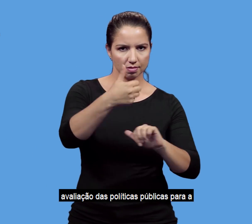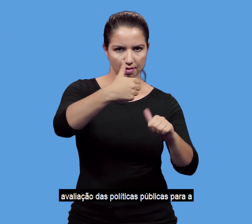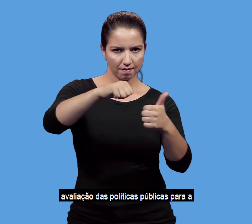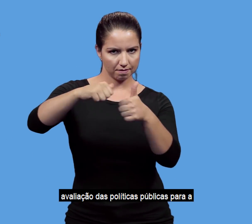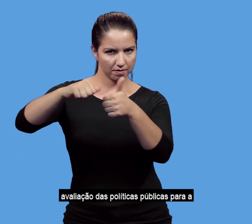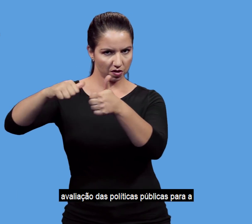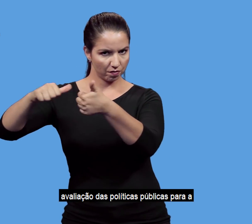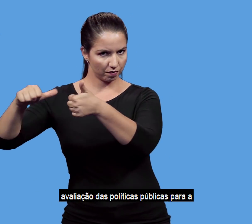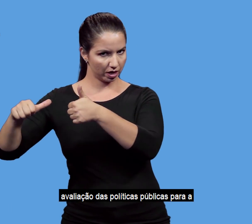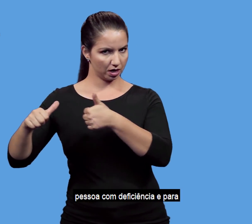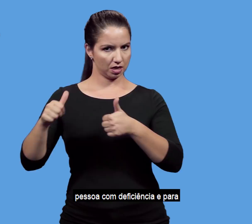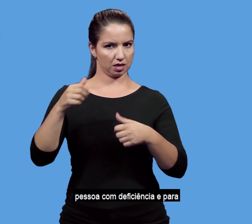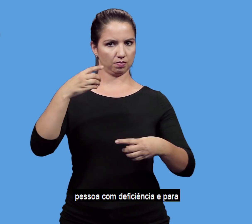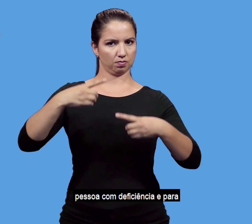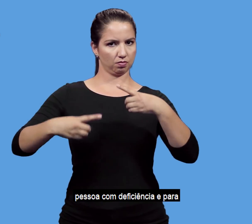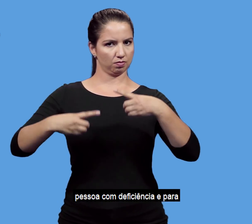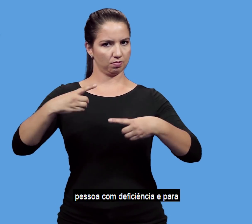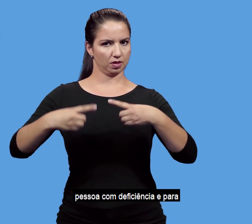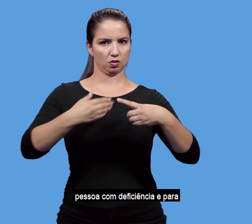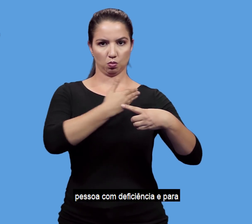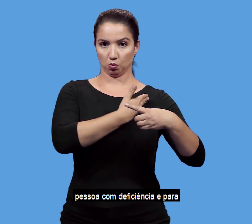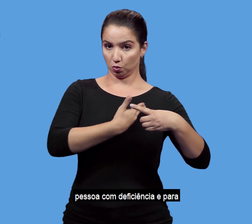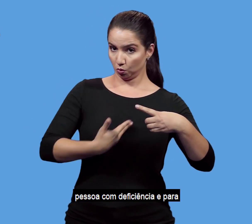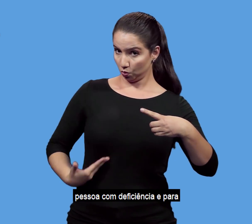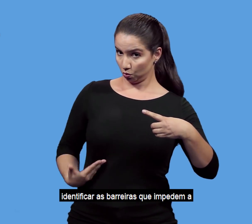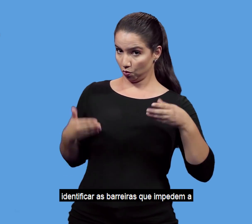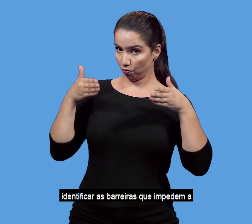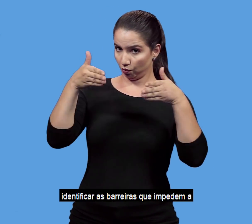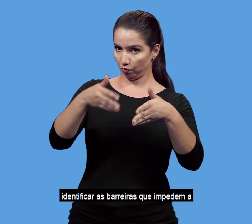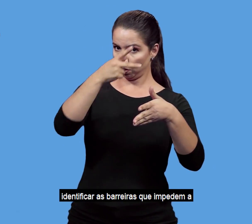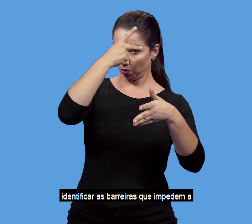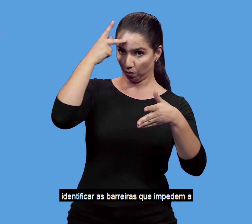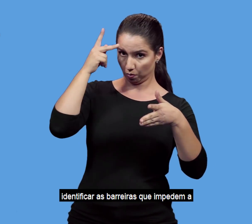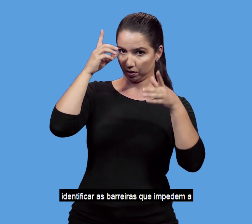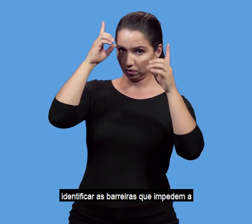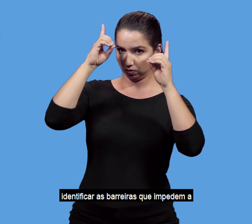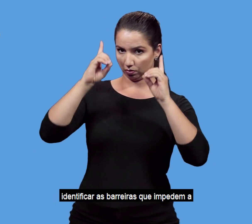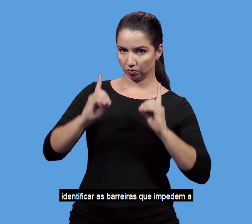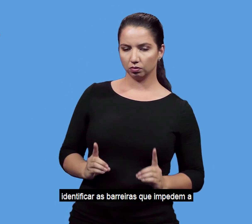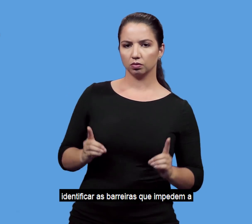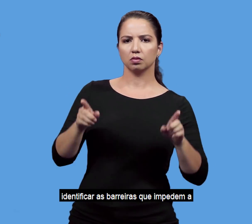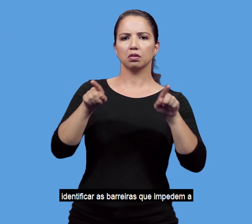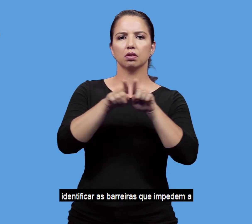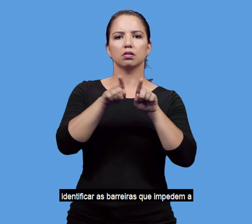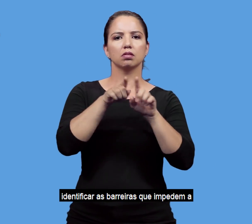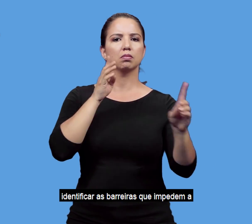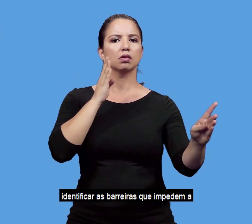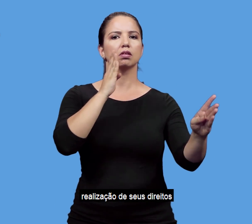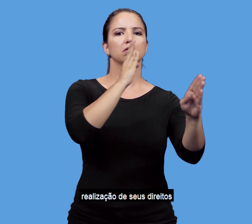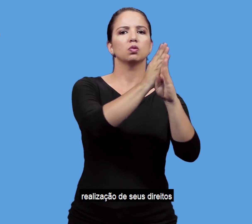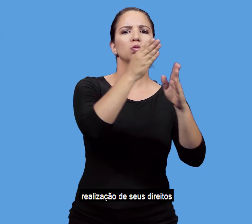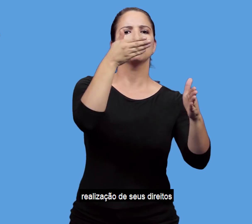para a pessoa com deficiência e para identificar as barreiras que impedem a realização de seus